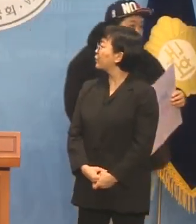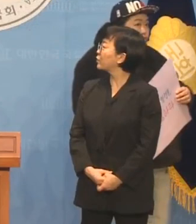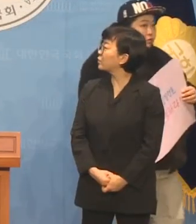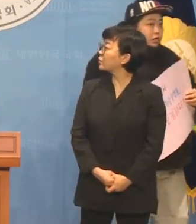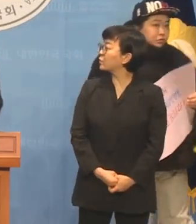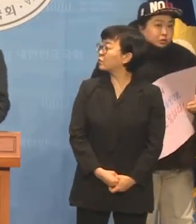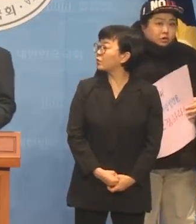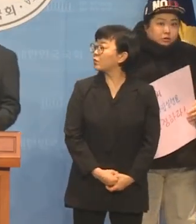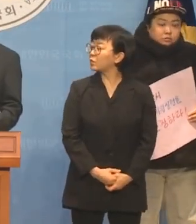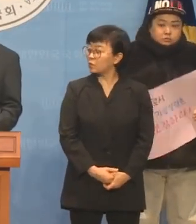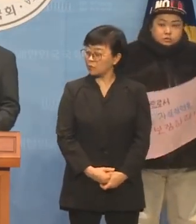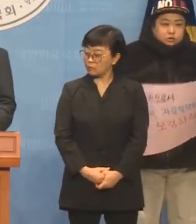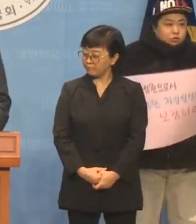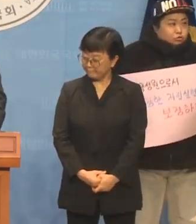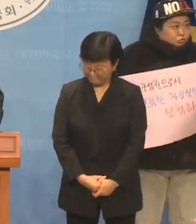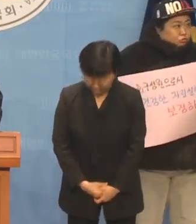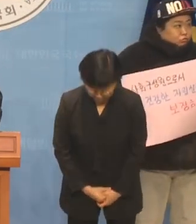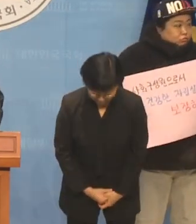네.